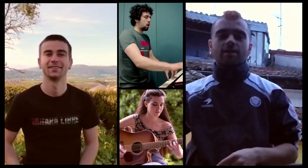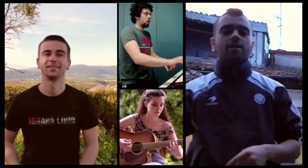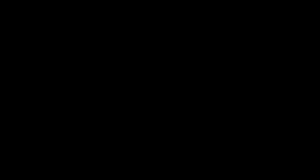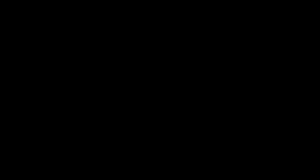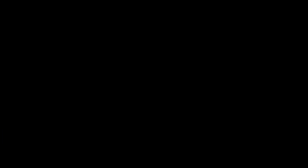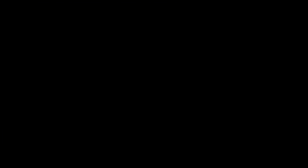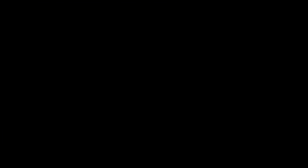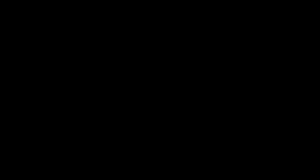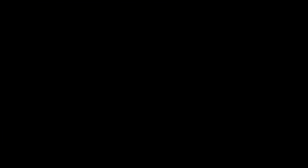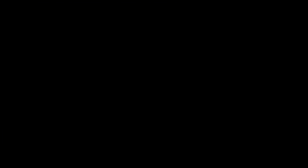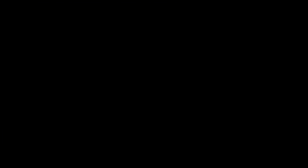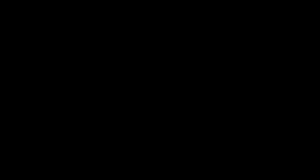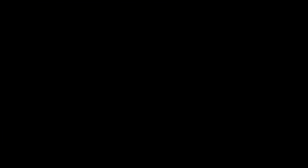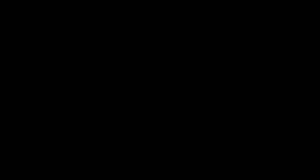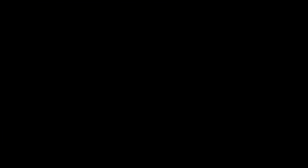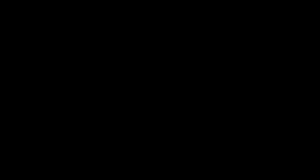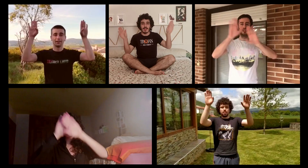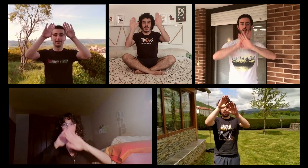ikusi.